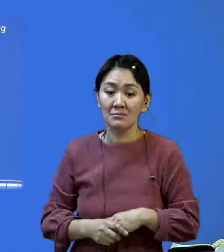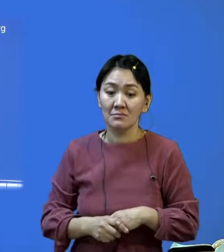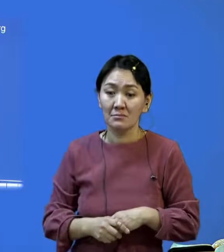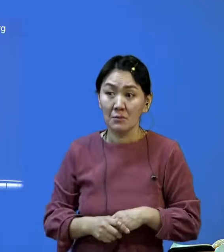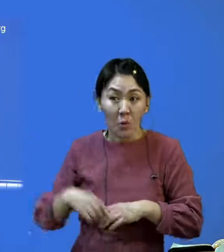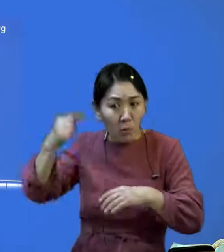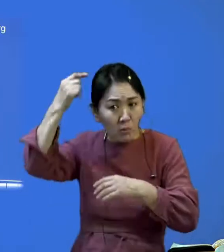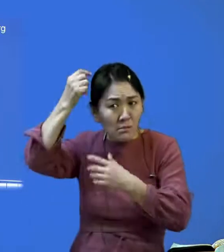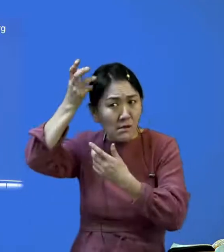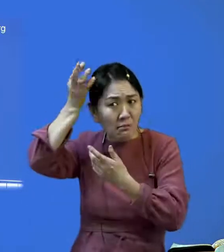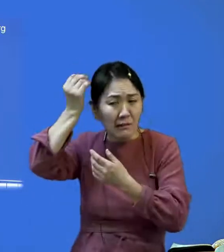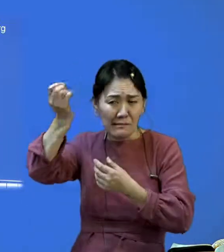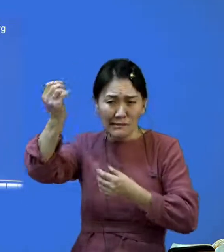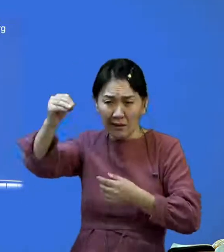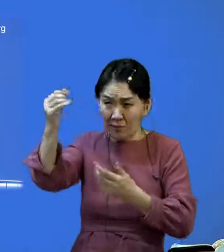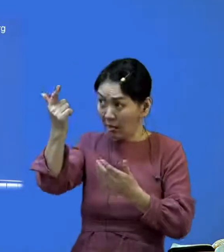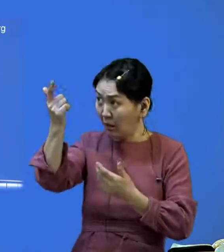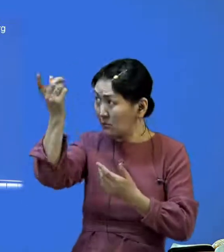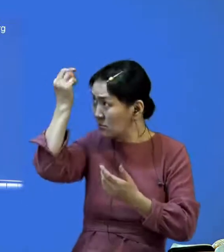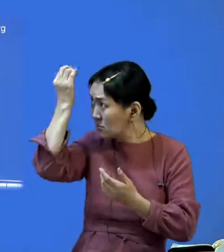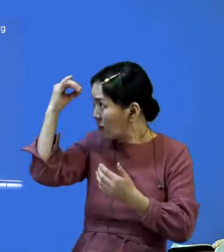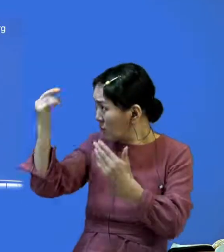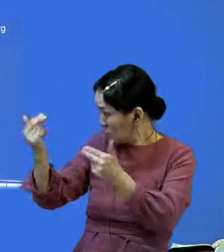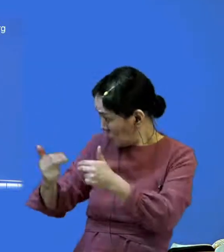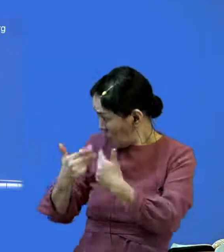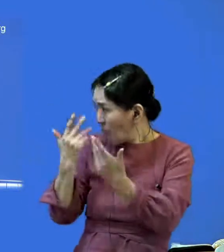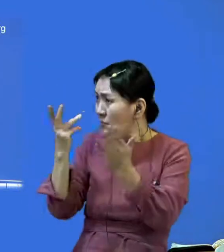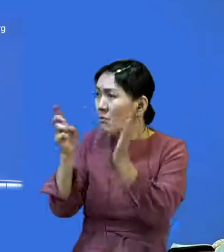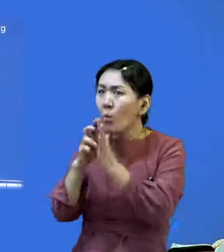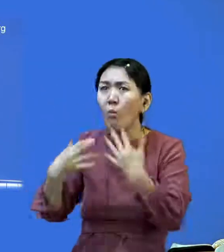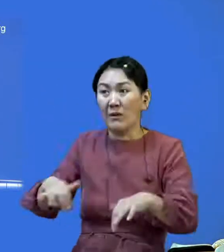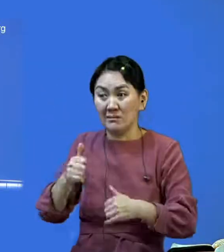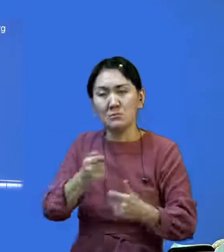Толгойд ирэх үсийг нь хүртэл тоосон гэдэг баг чи юун санаа зовоод байгаа юм бэ?